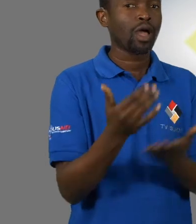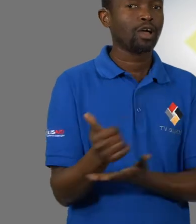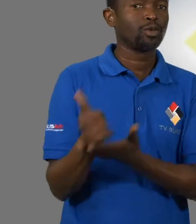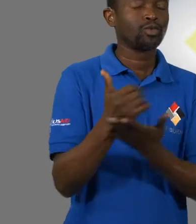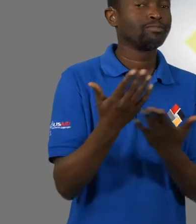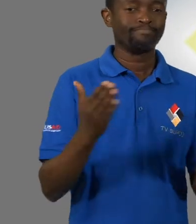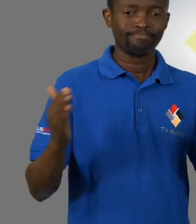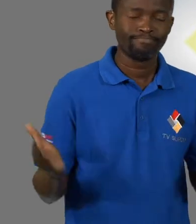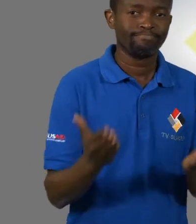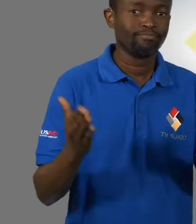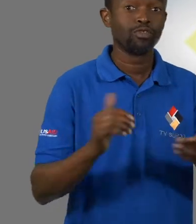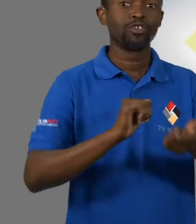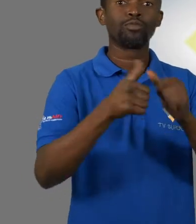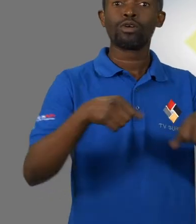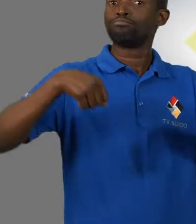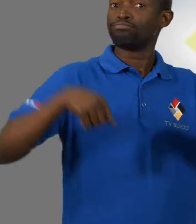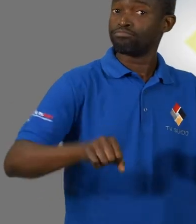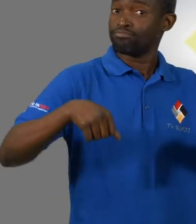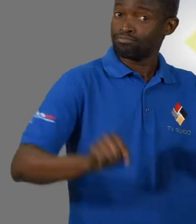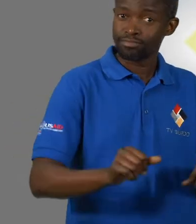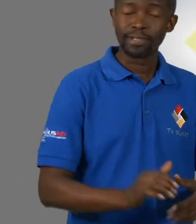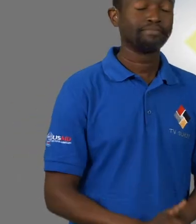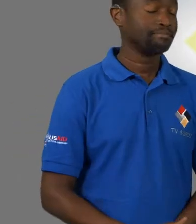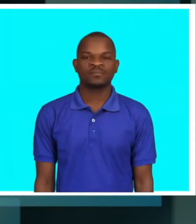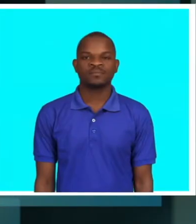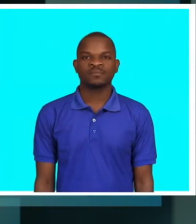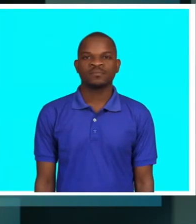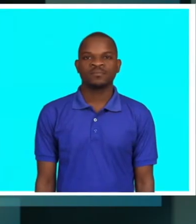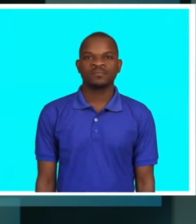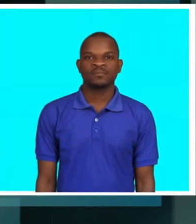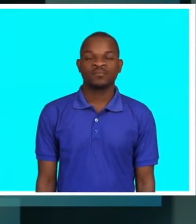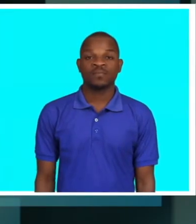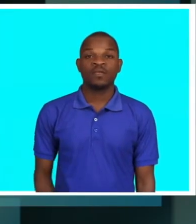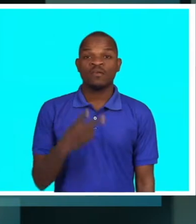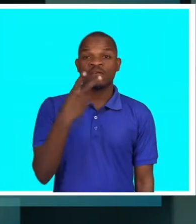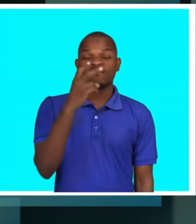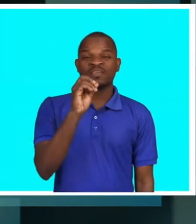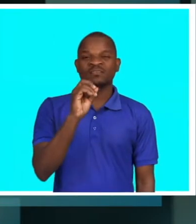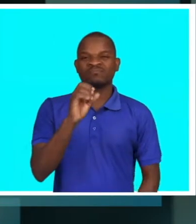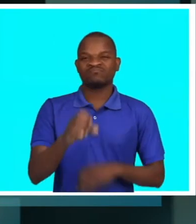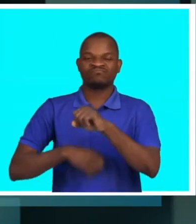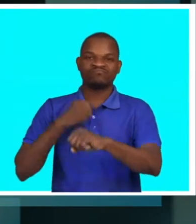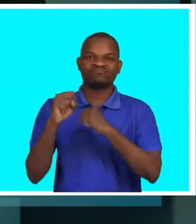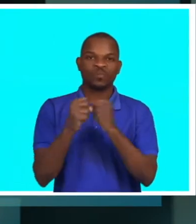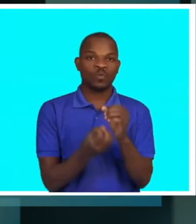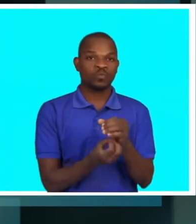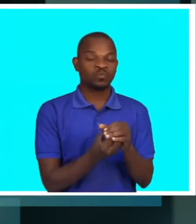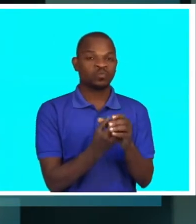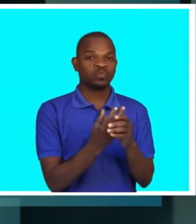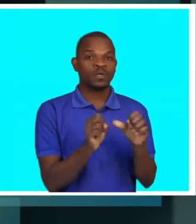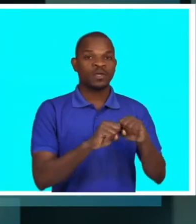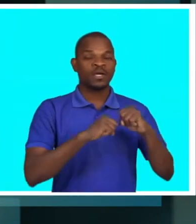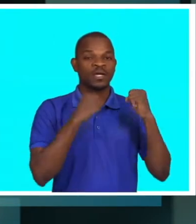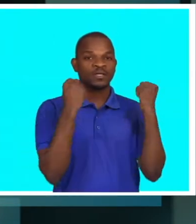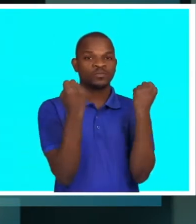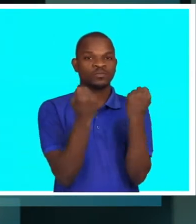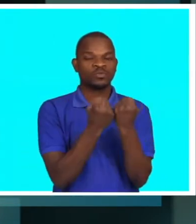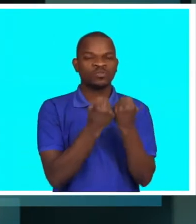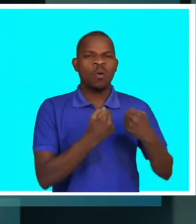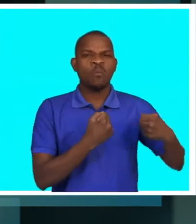massificar o desporto motorizado no país. De anos de existência, o Motor Clube Taper apela aos órgãos